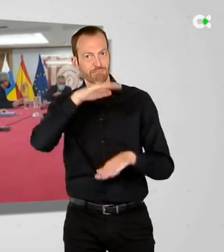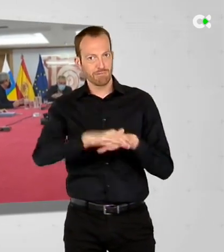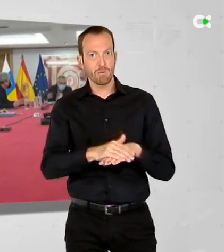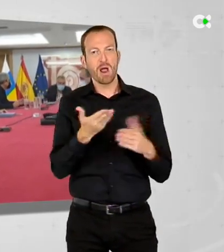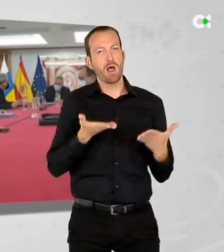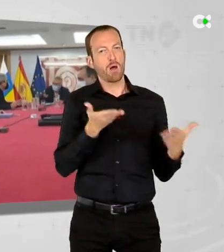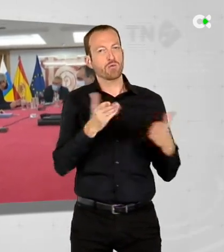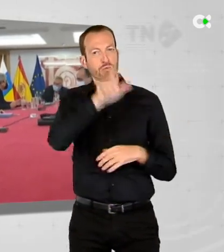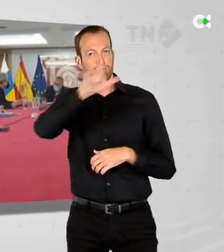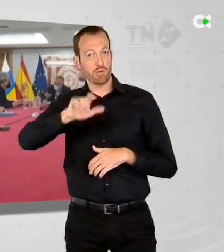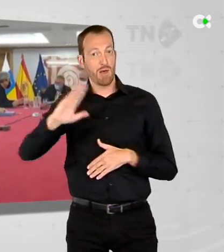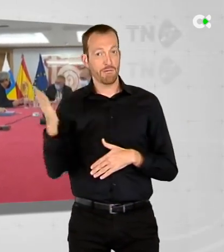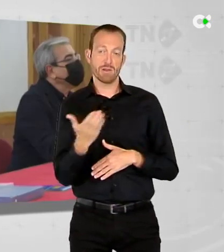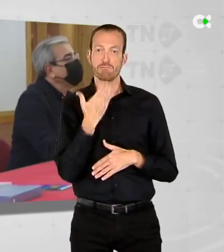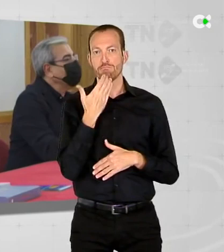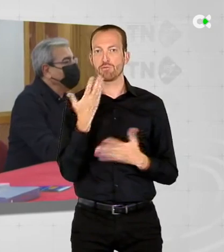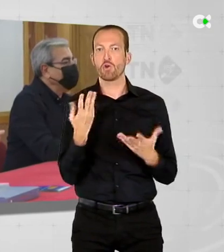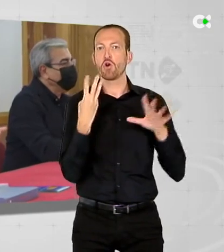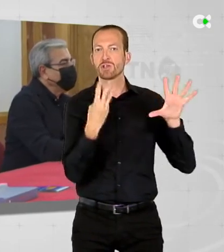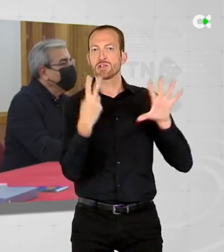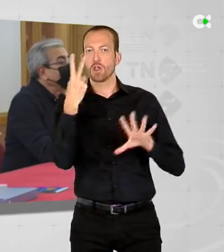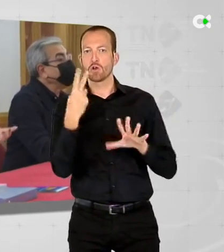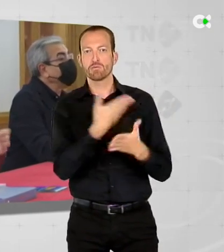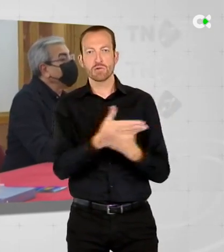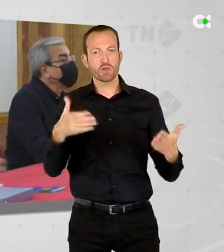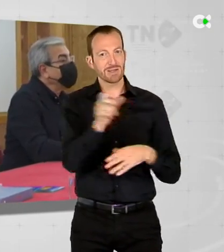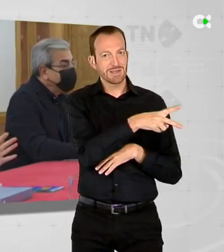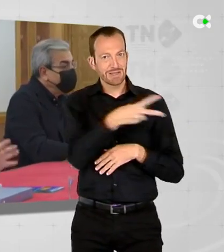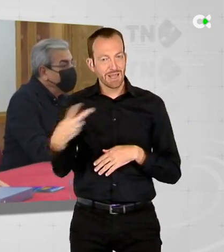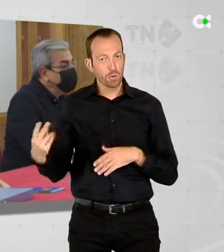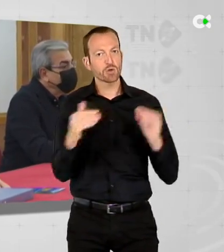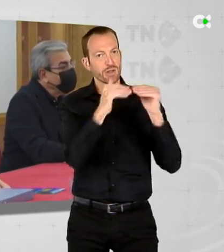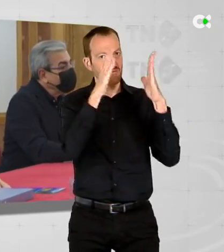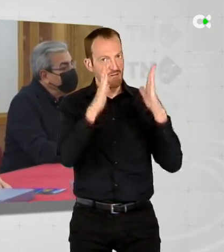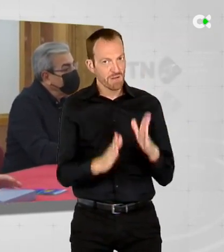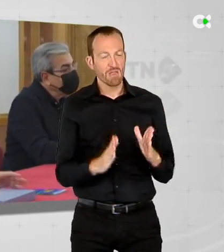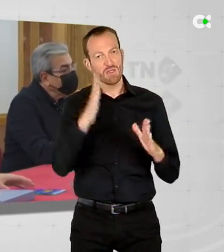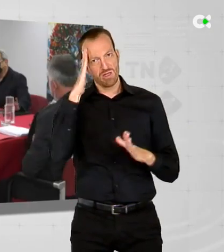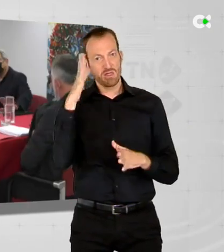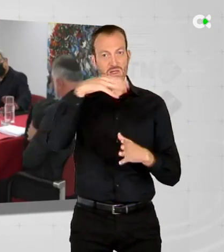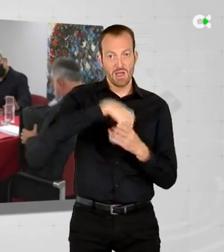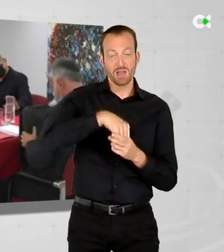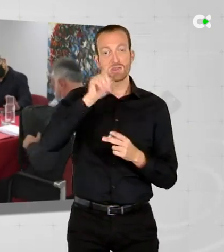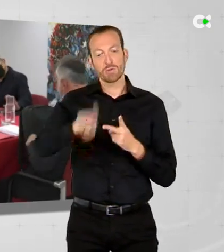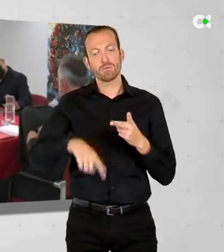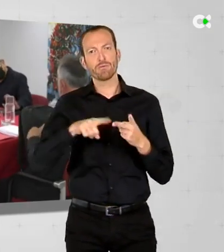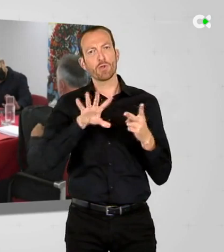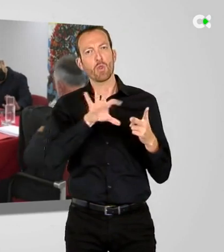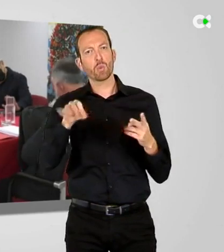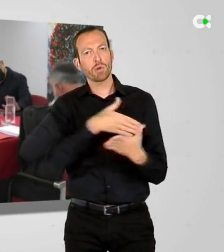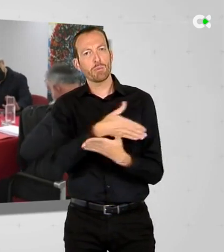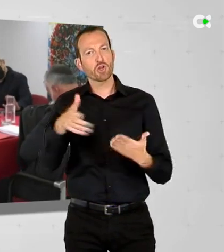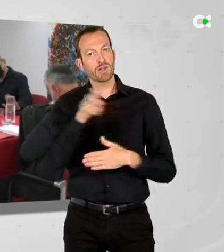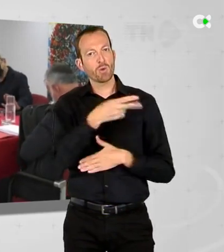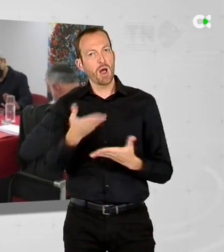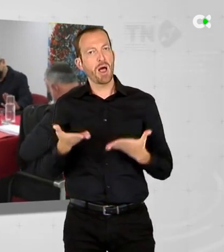atender a las personas damnificadas, entre ellas las ayudas, los 82 millones de euros destinados a vivienda y alojamiento y también 50